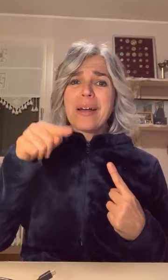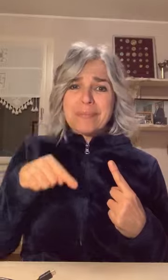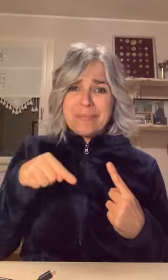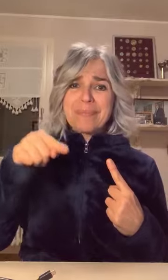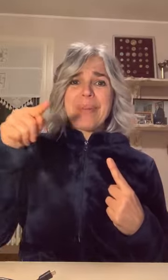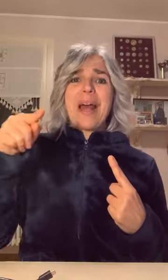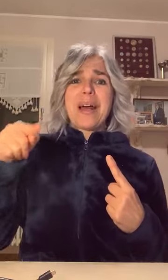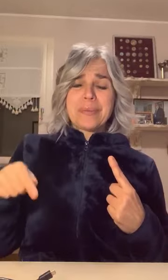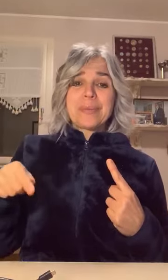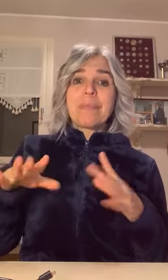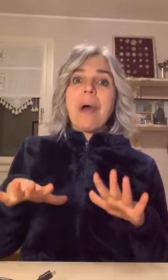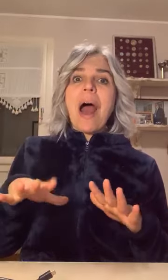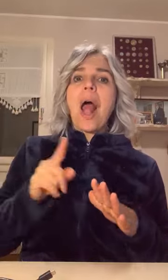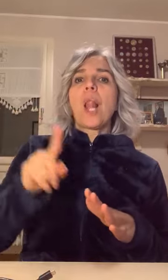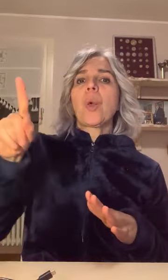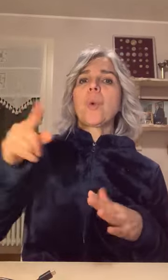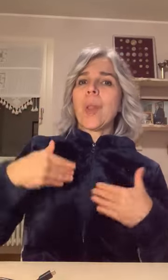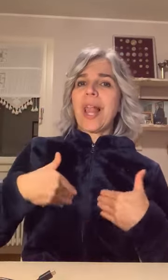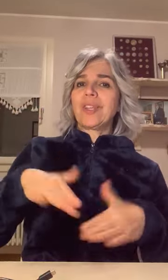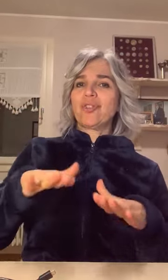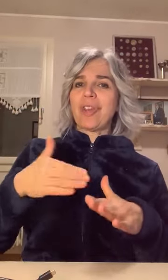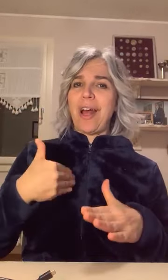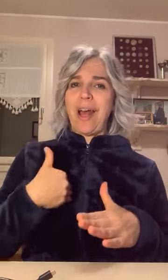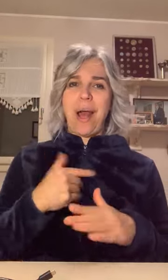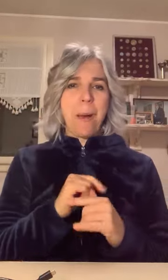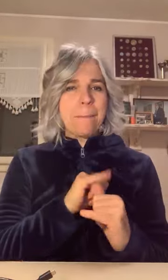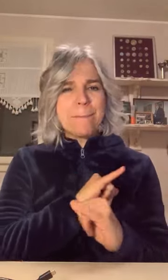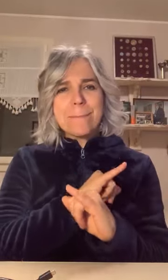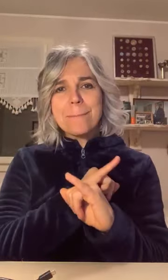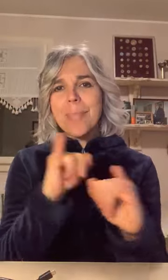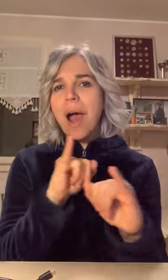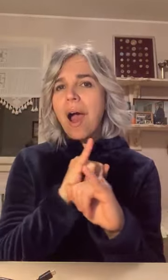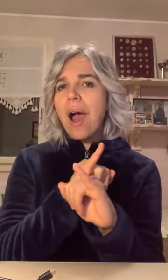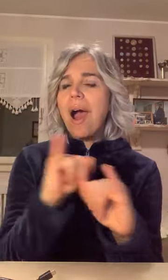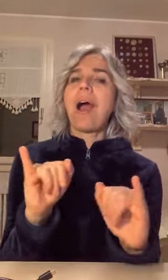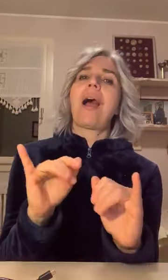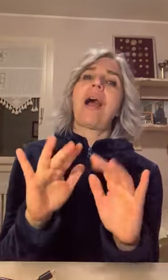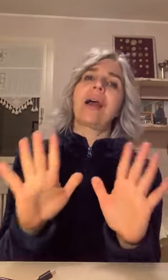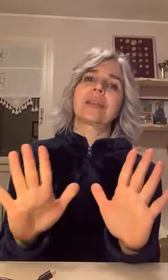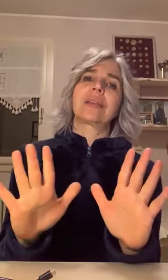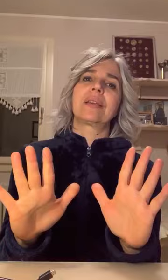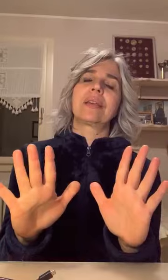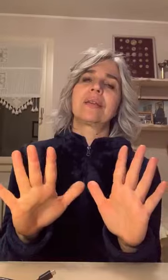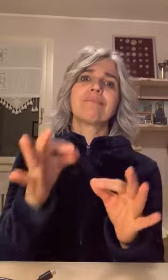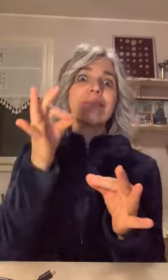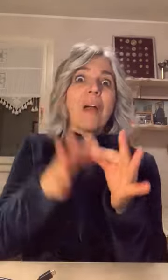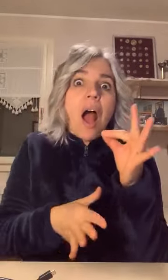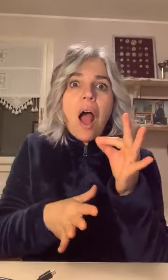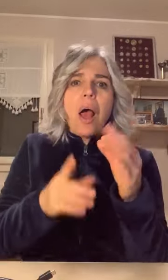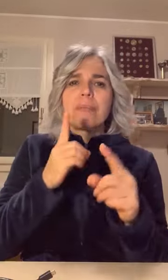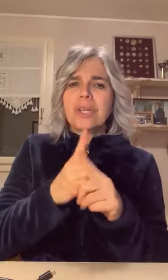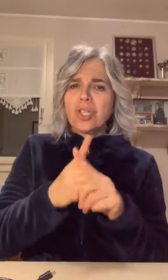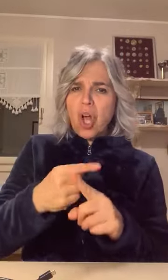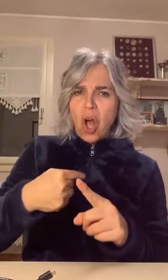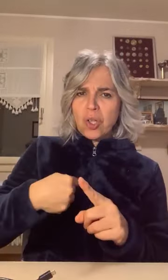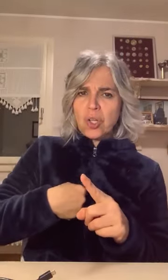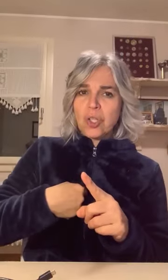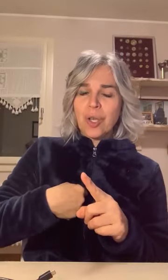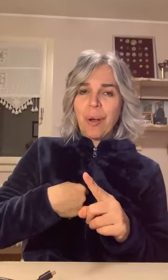questo, che Lui non mi ha mai abbandonato, non mi ha mai lasciato. E nel momento del bisogno, nel momento della paura, Lui mi è venuto incontro e